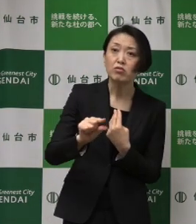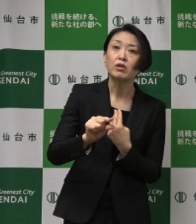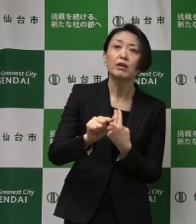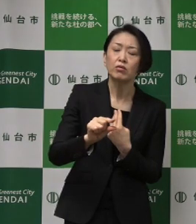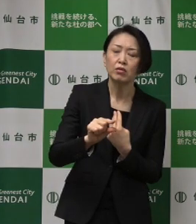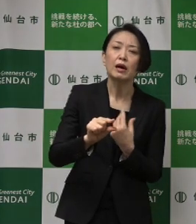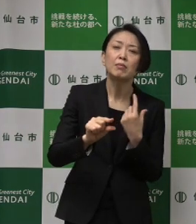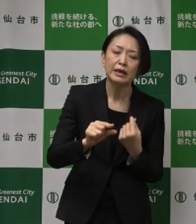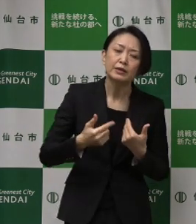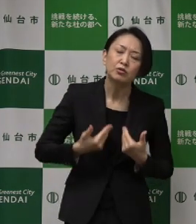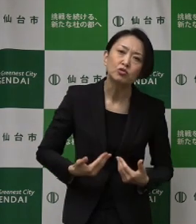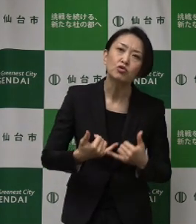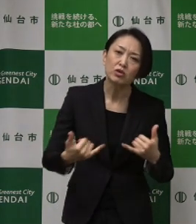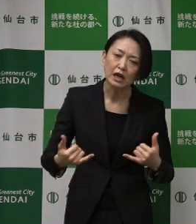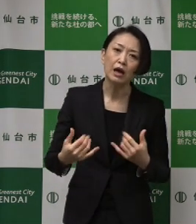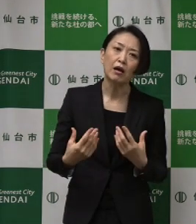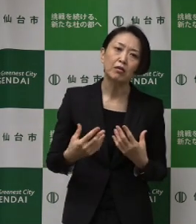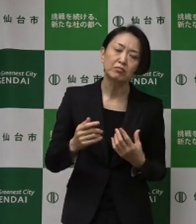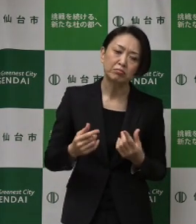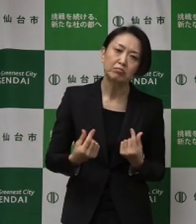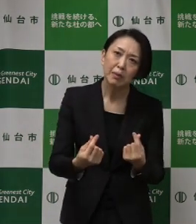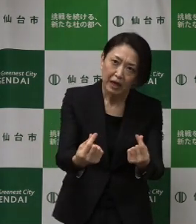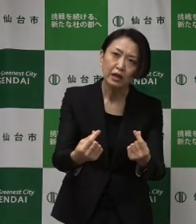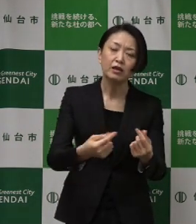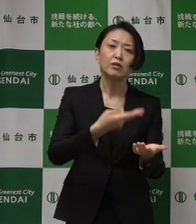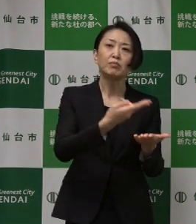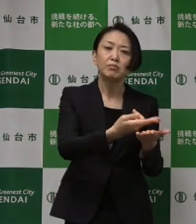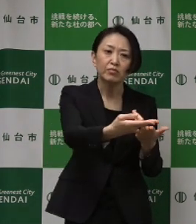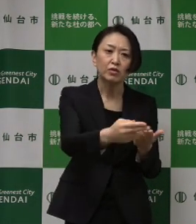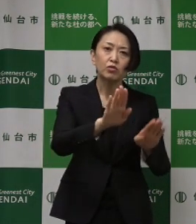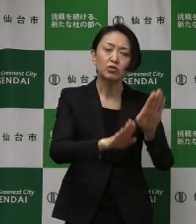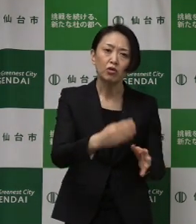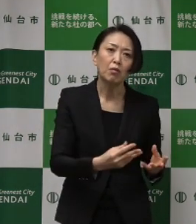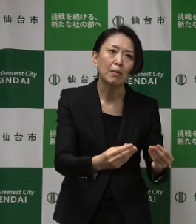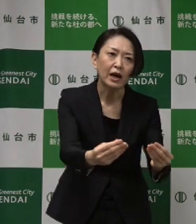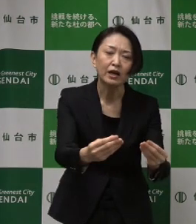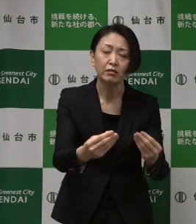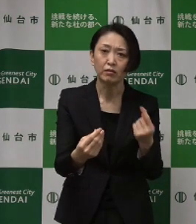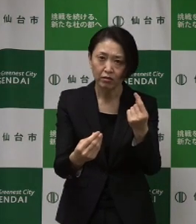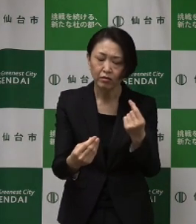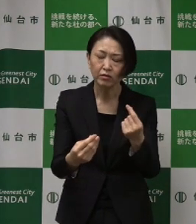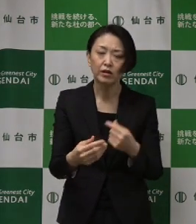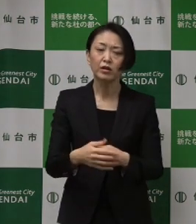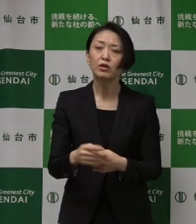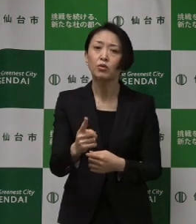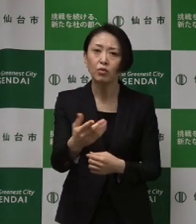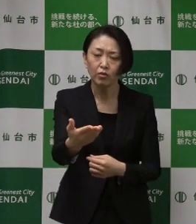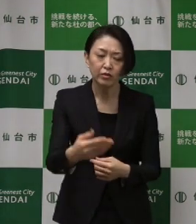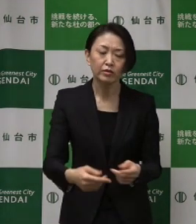だと、やはり今月末っていうのは難しいというご認識でしょうか。 まだそれはしばらく時間がありますので、ここ